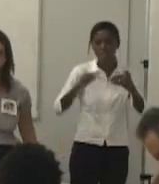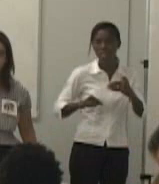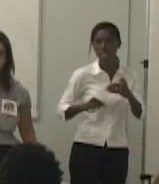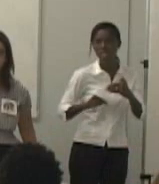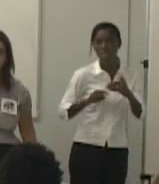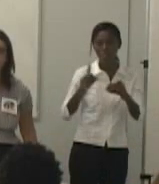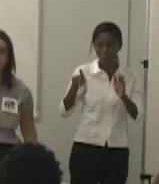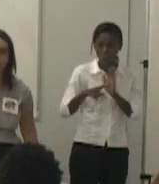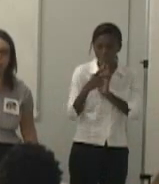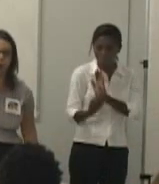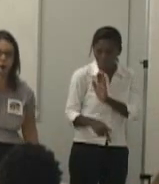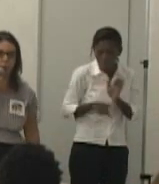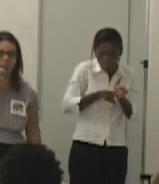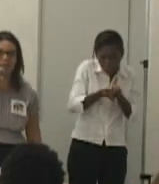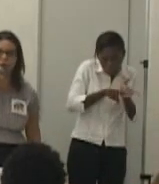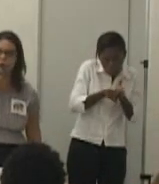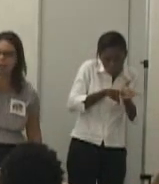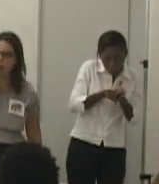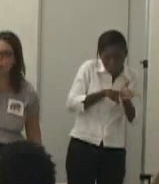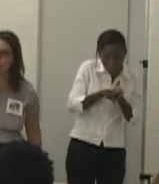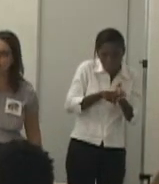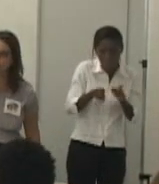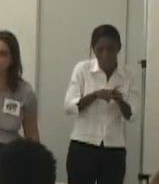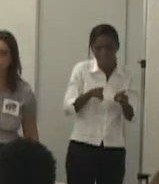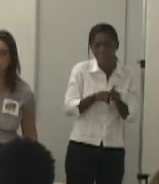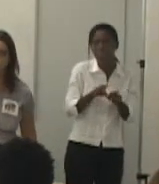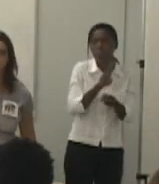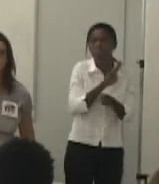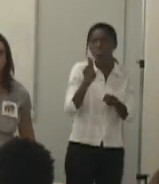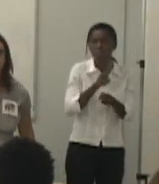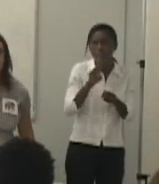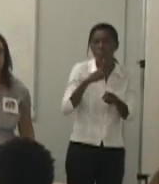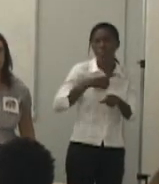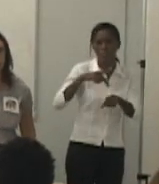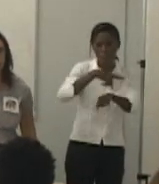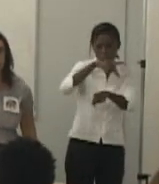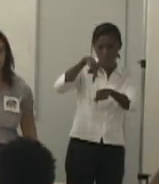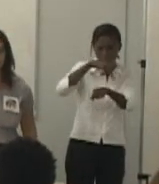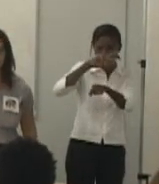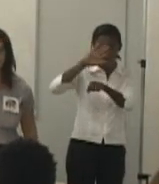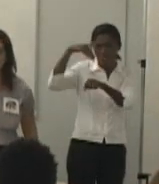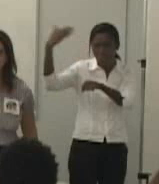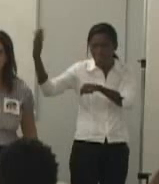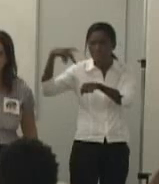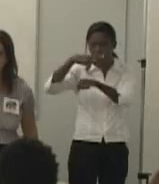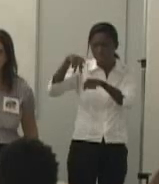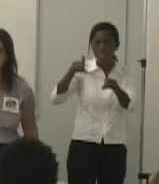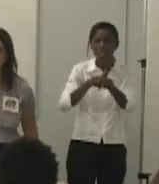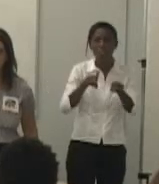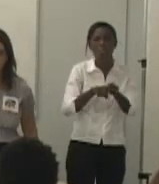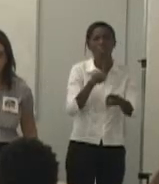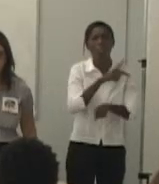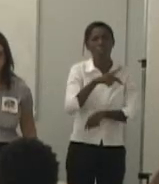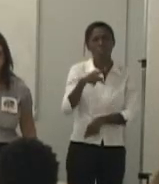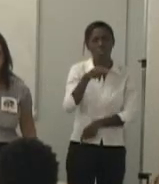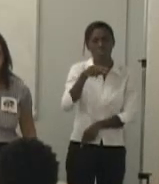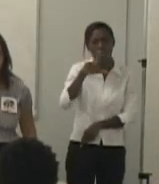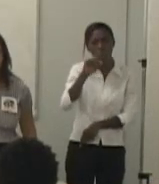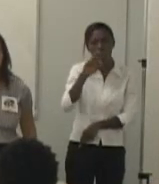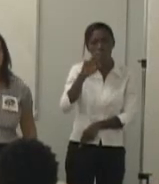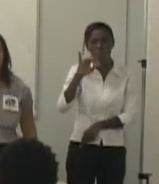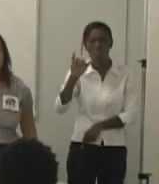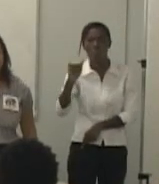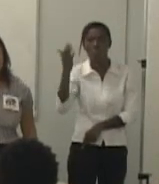pesquisa de renome nacional e internacional naquela época era o professor Olaf malm o diretor do Instituto de